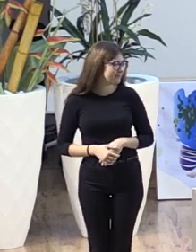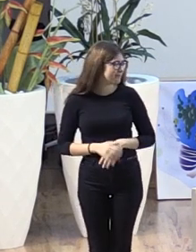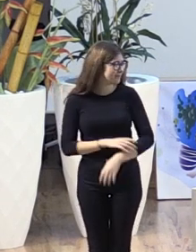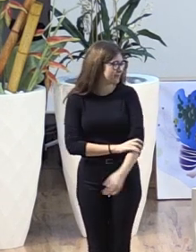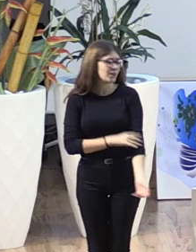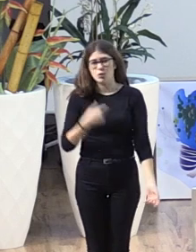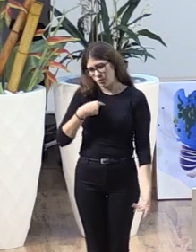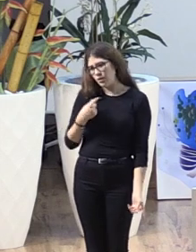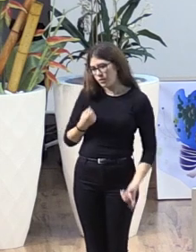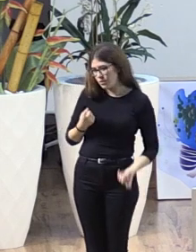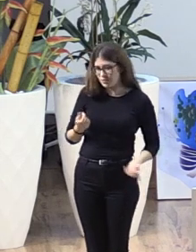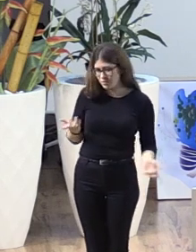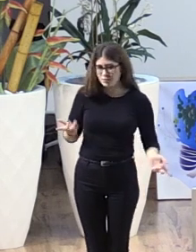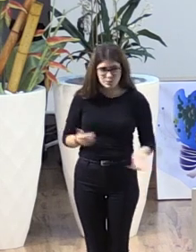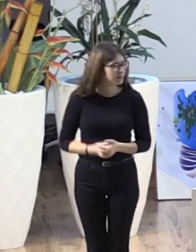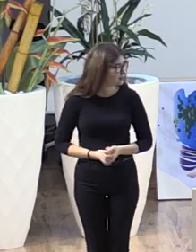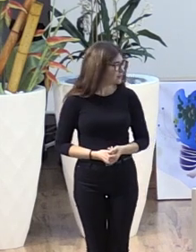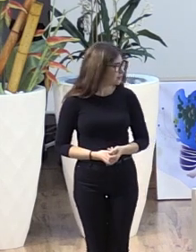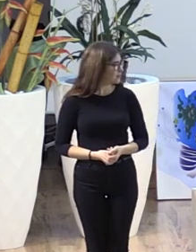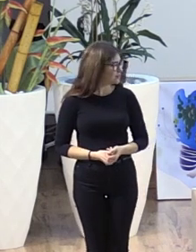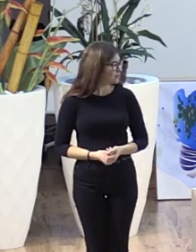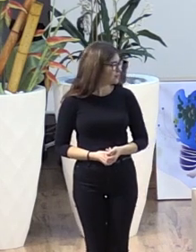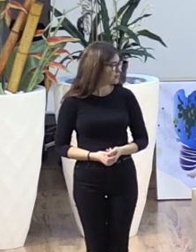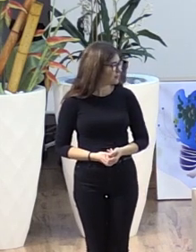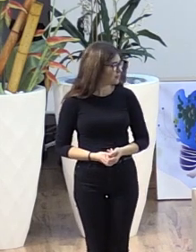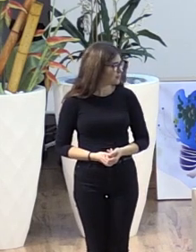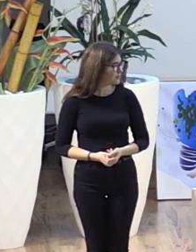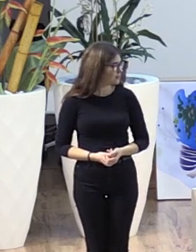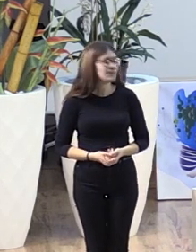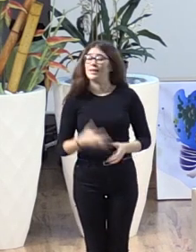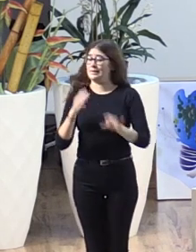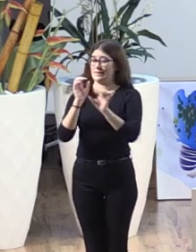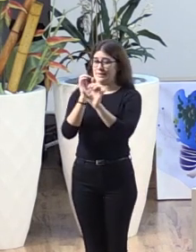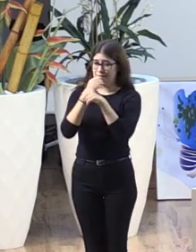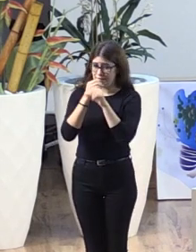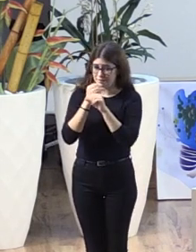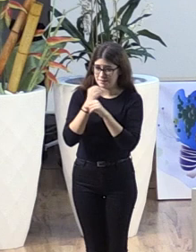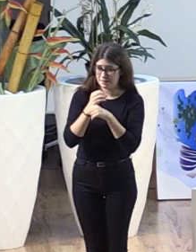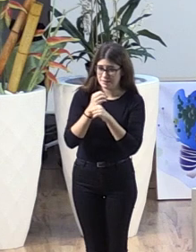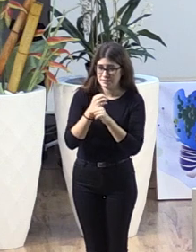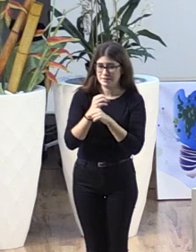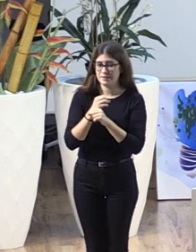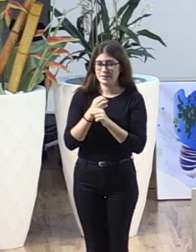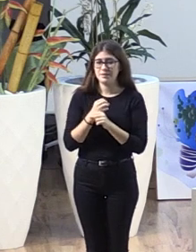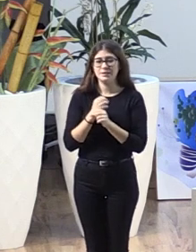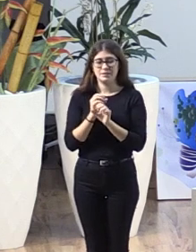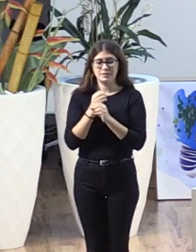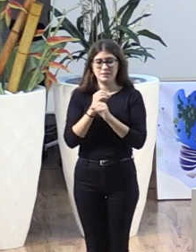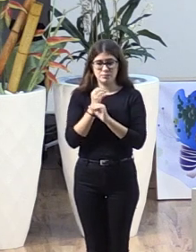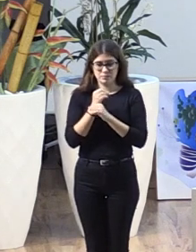Lo necesitamos aquí, ¿no? Lo necesitamos. Toda la ciencia hemos entrado en un